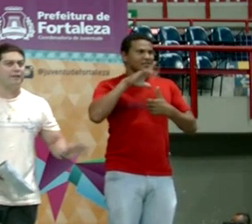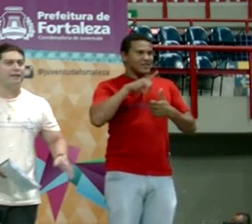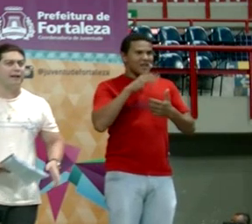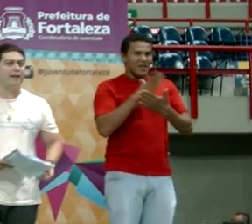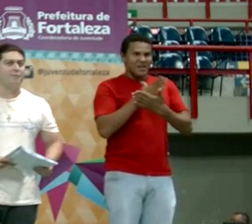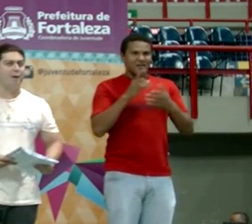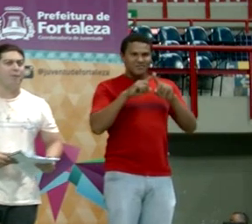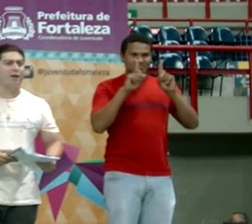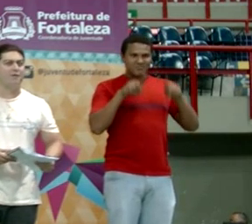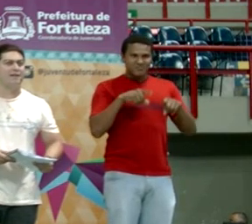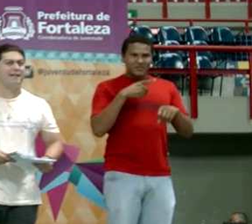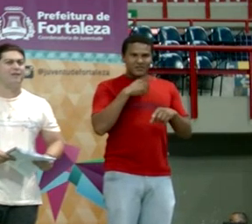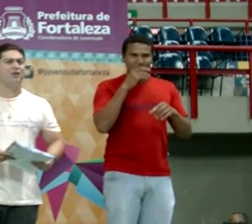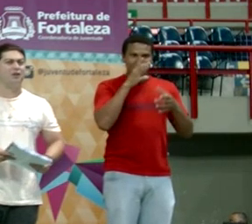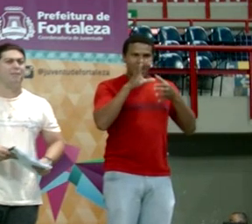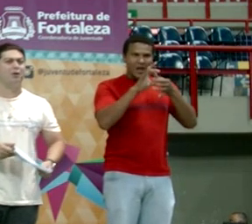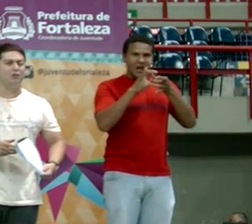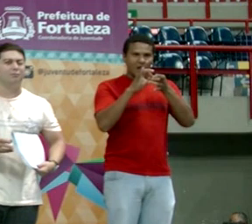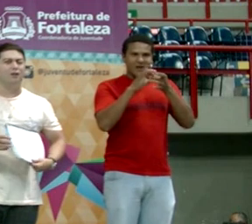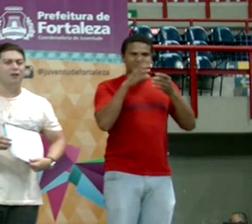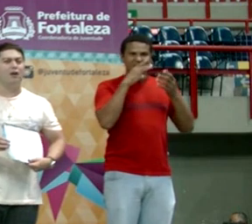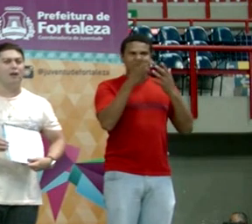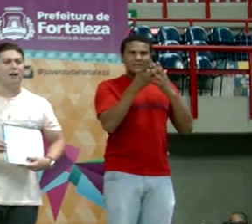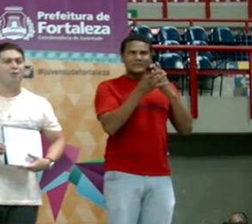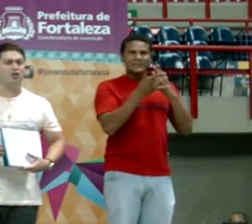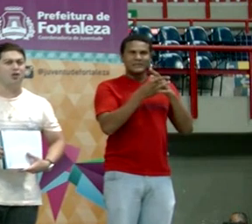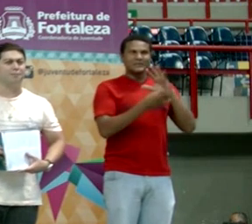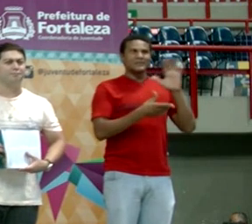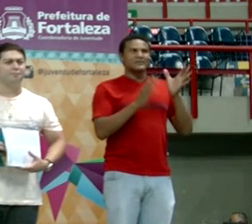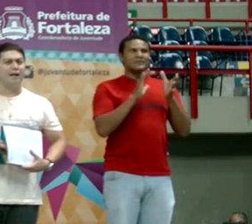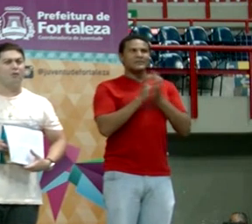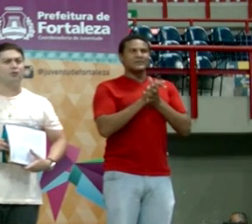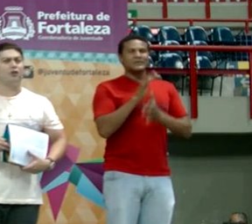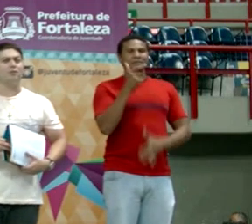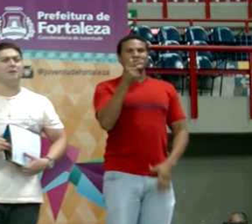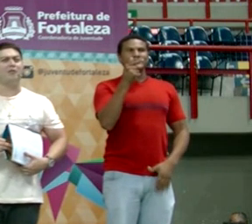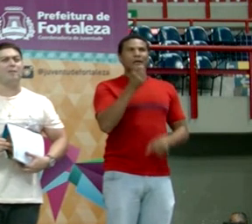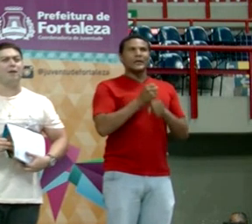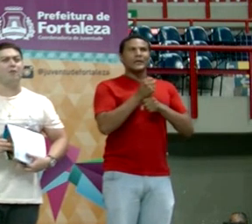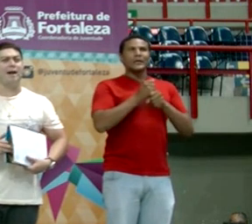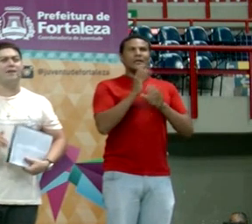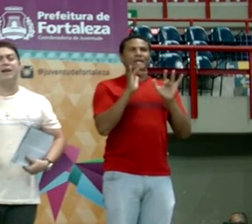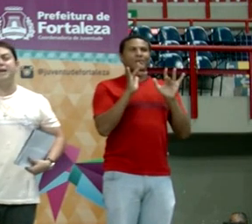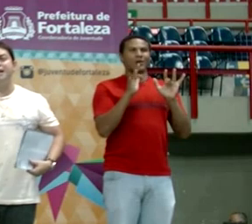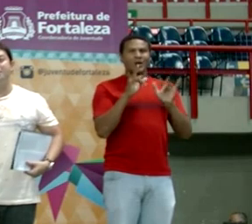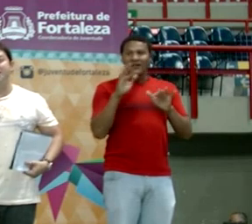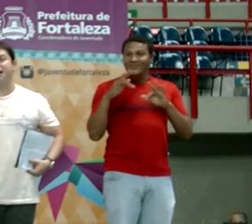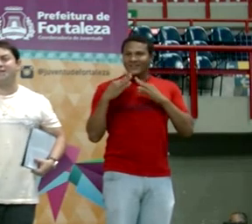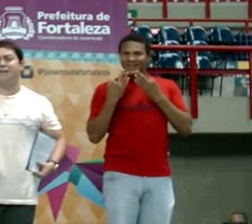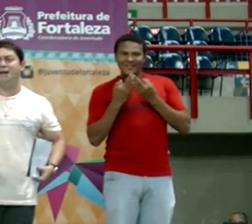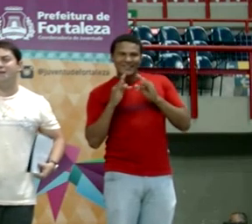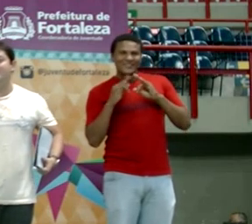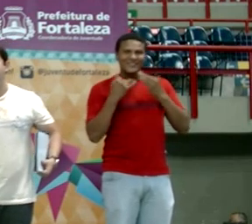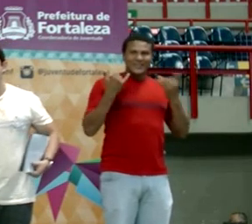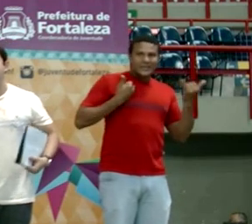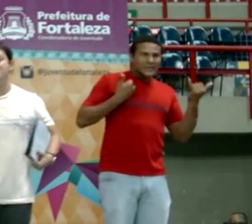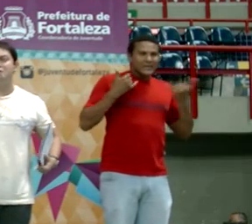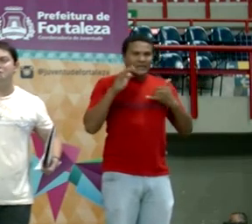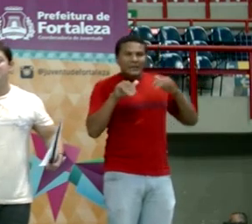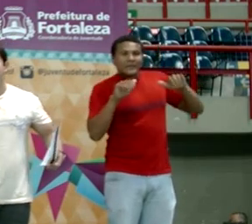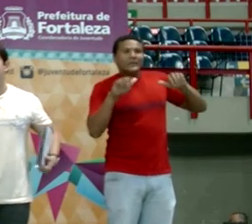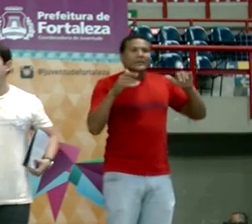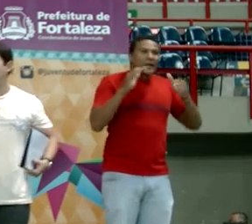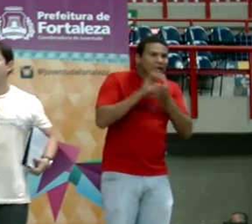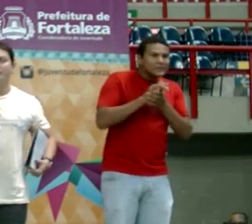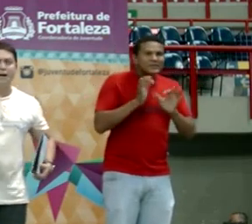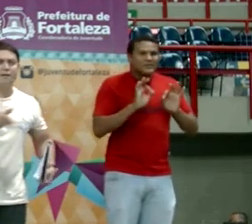tem esse projeto, né? Da Aliança para o Progresso. Fica 7 anos de namoro, enrolando a bichinha. Aí quando todo mundo da família começa, e aí, não vai casar não? E